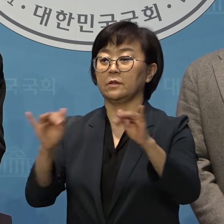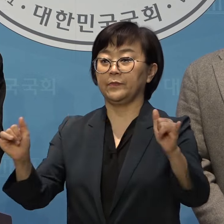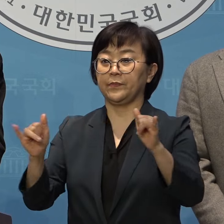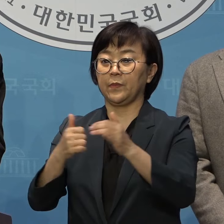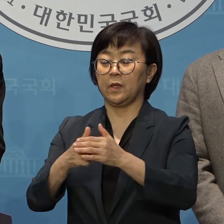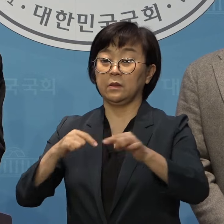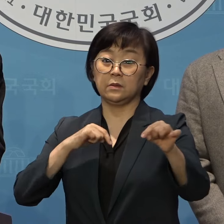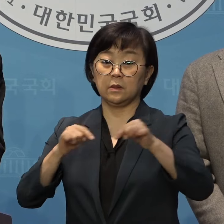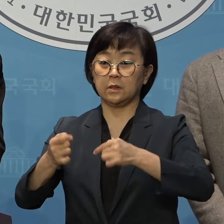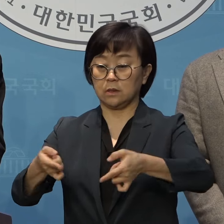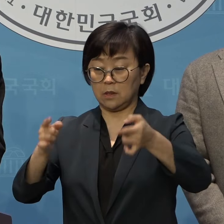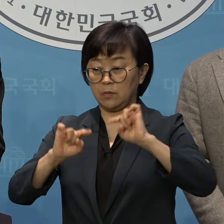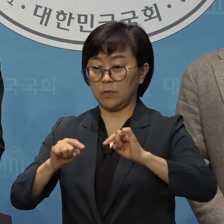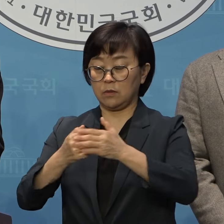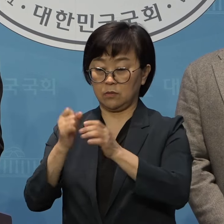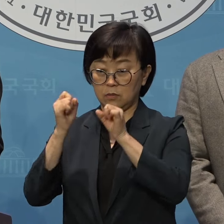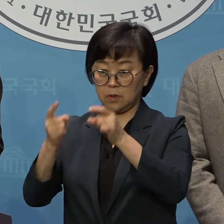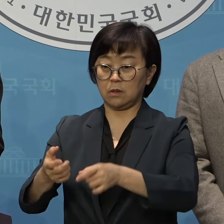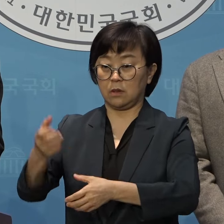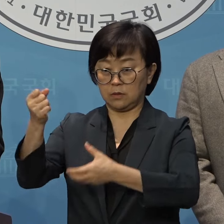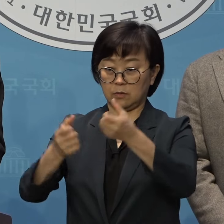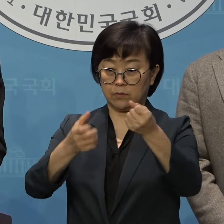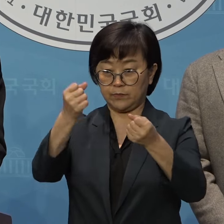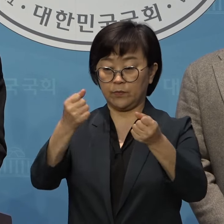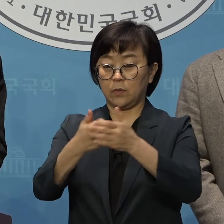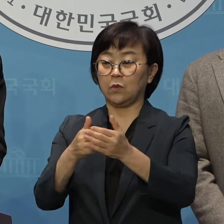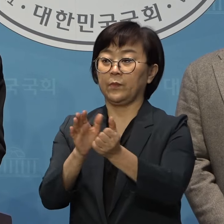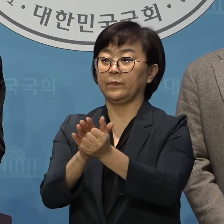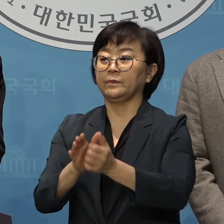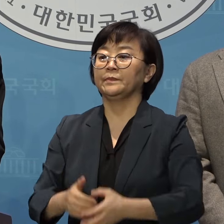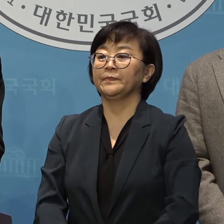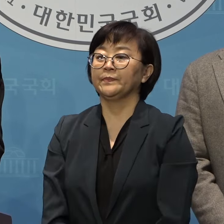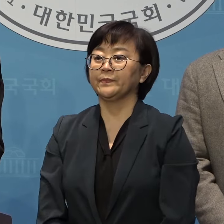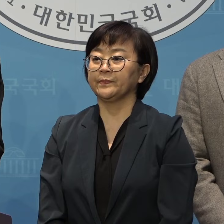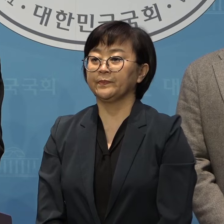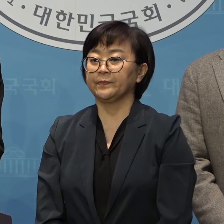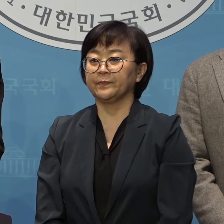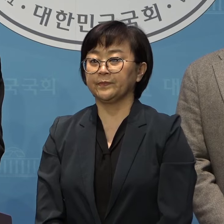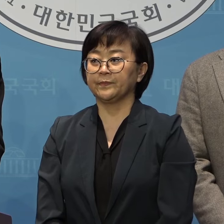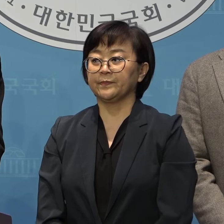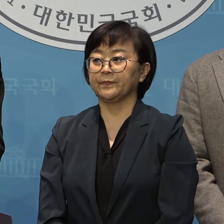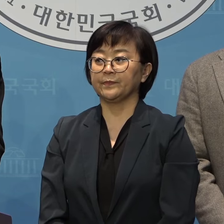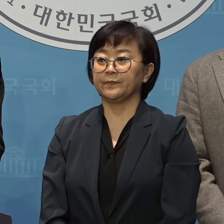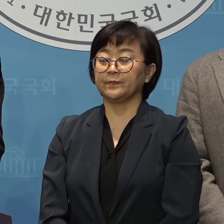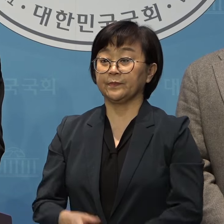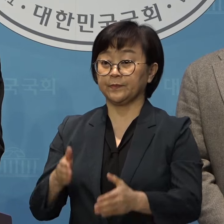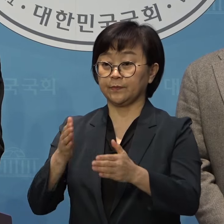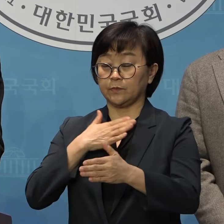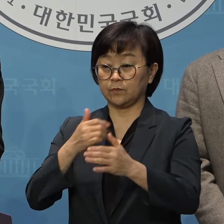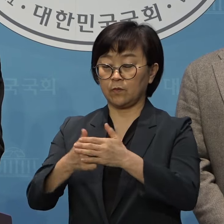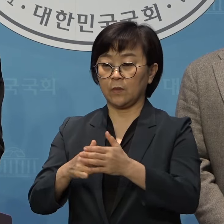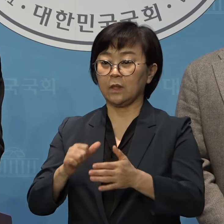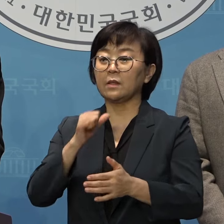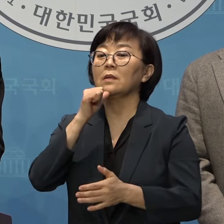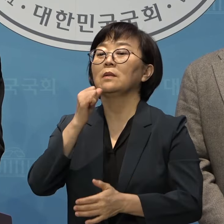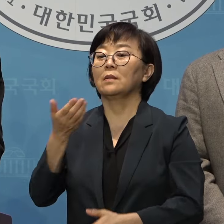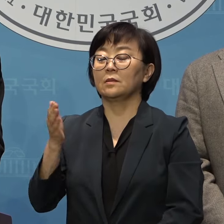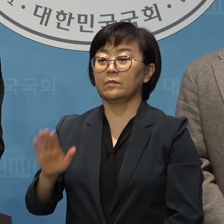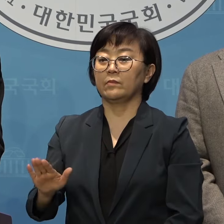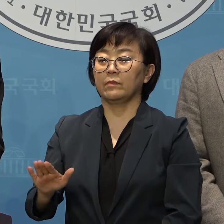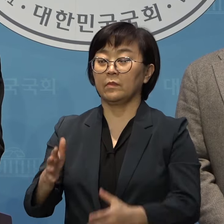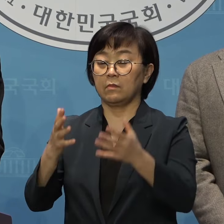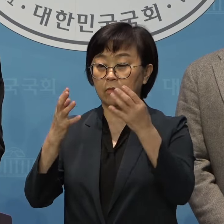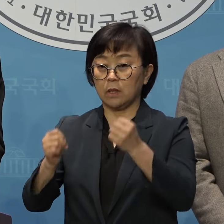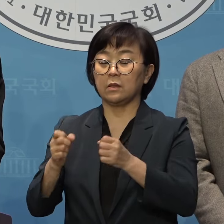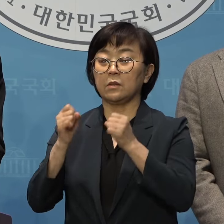분들께서 정치 참여의 기회를 얻으시도록 돕겠습니다. 저는 몹시 가난했지만